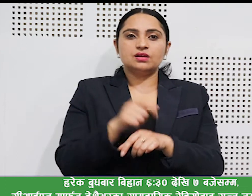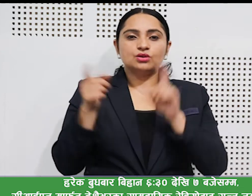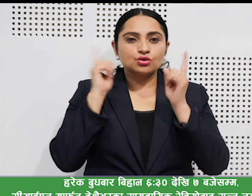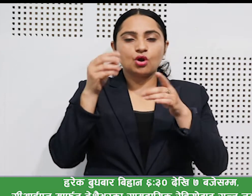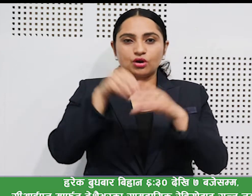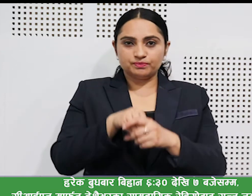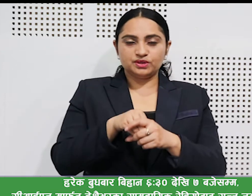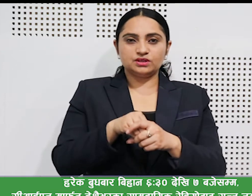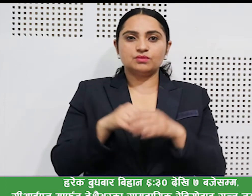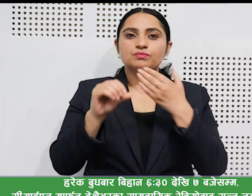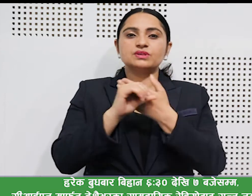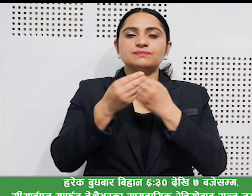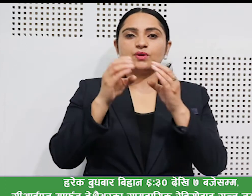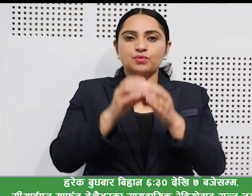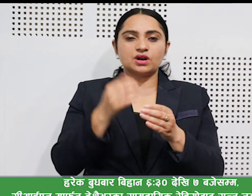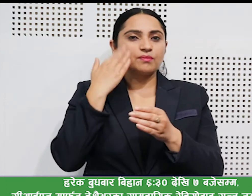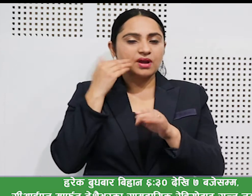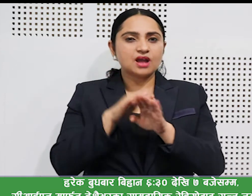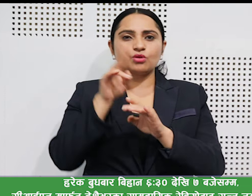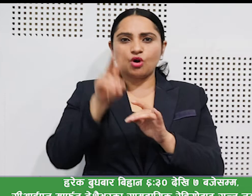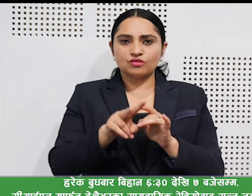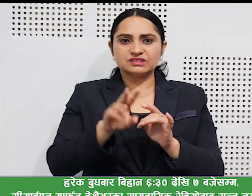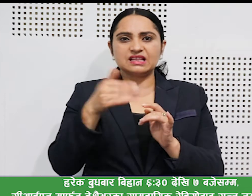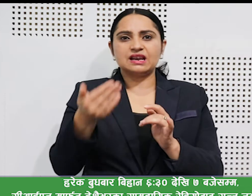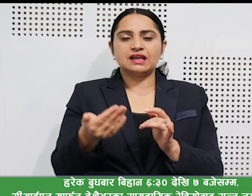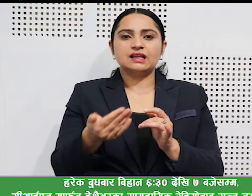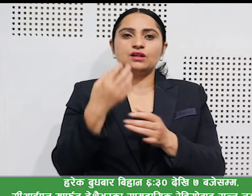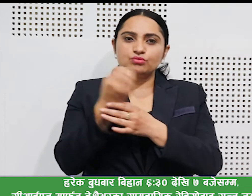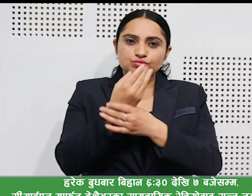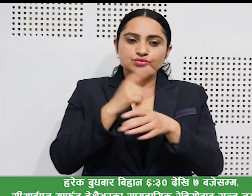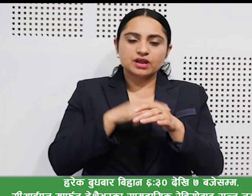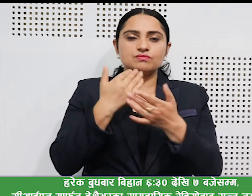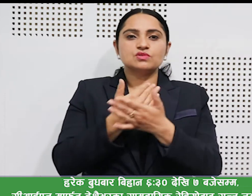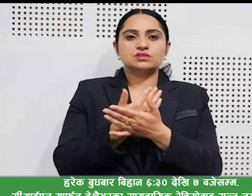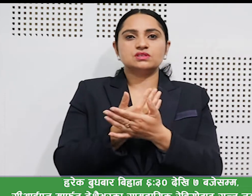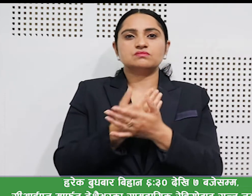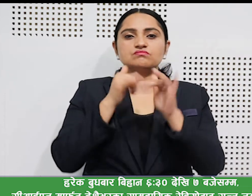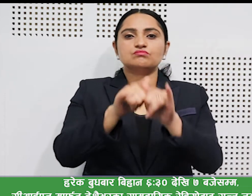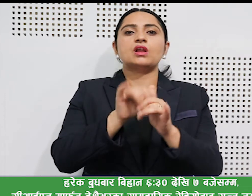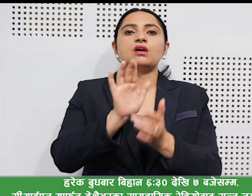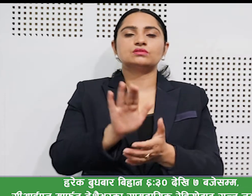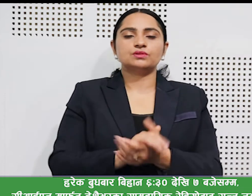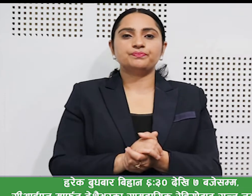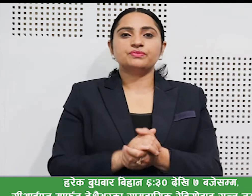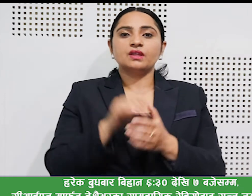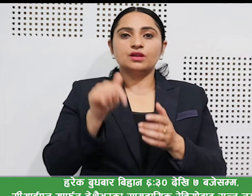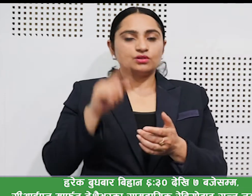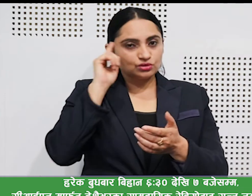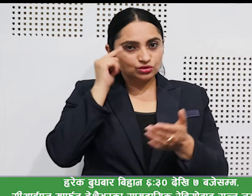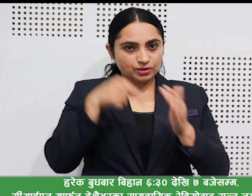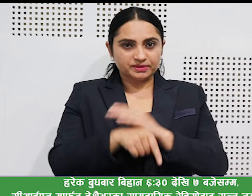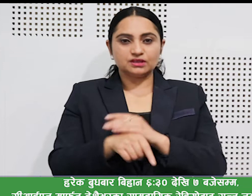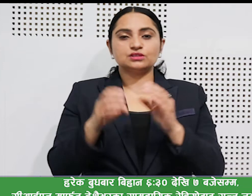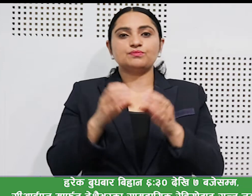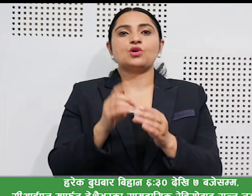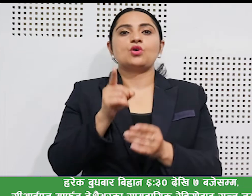नगरभित्र चाहिँ सीमान्तकृत वर्ग महिलाहरूको अवस्थालाई चाहिँ विपदको बेला हामी कसरी सम्बोधन गर्छौँ? वास्तवमा यो एउटा संवेदनशील